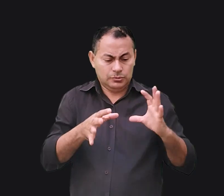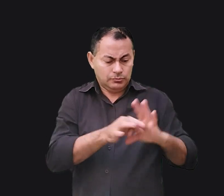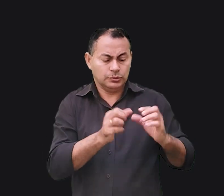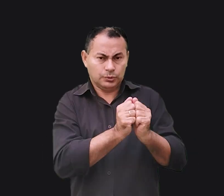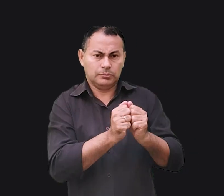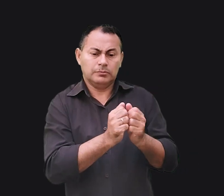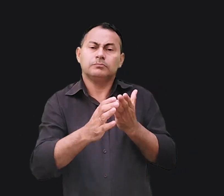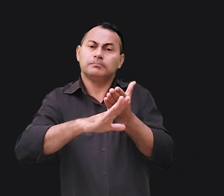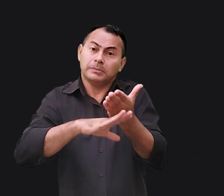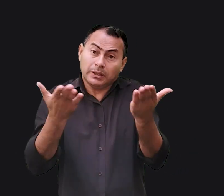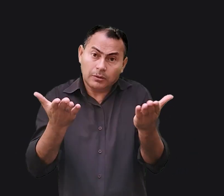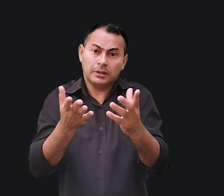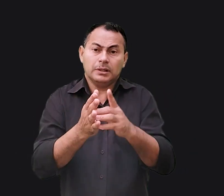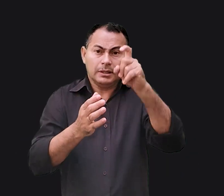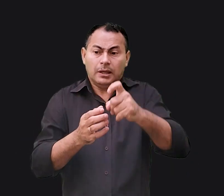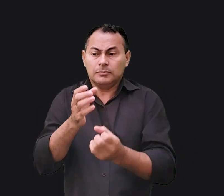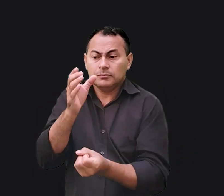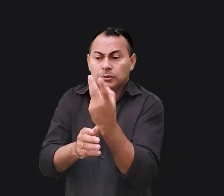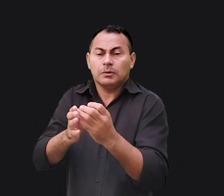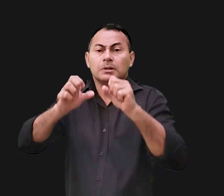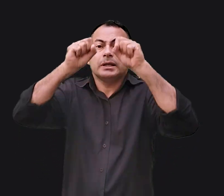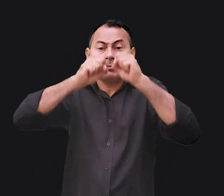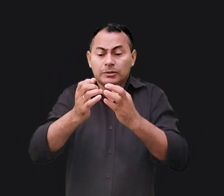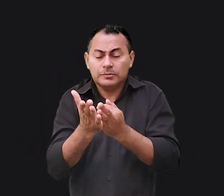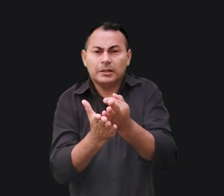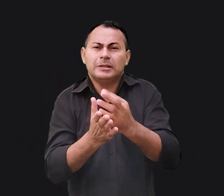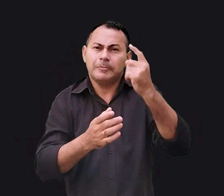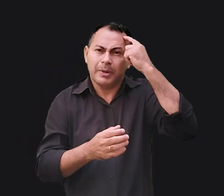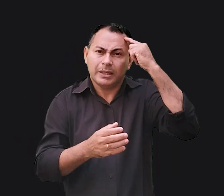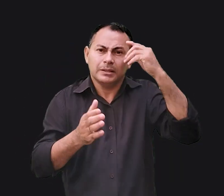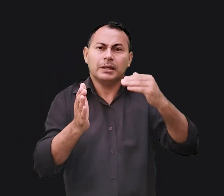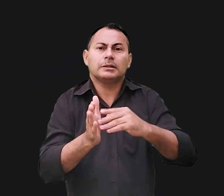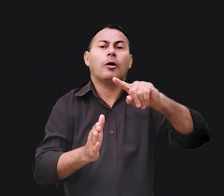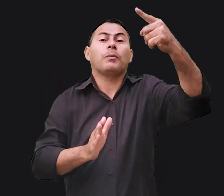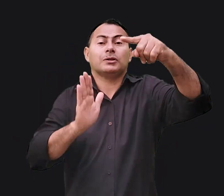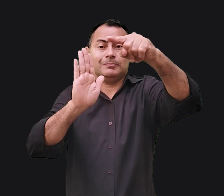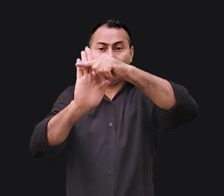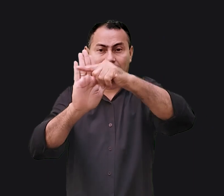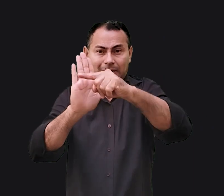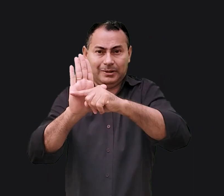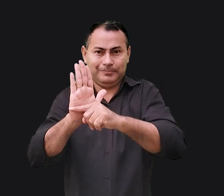ramos? E então, você tem sido frutífero? Pense nisso e até o próximo programa.